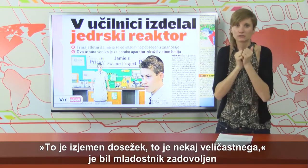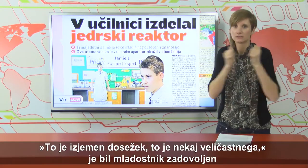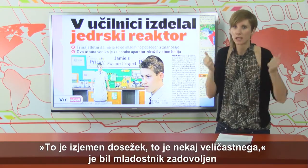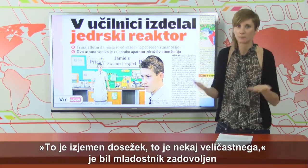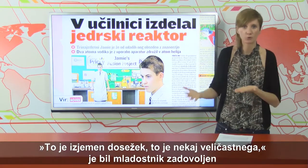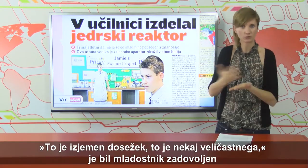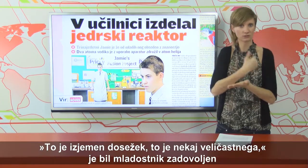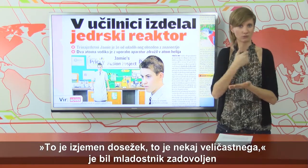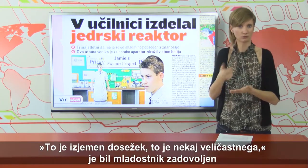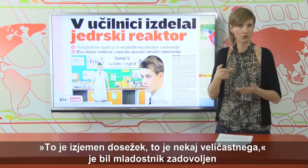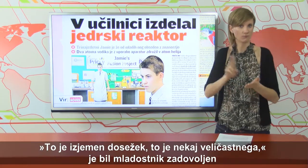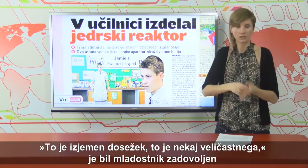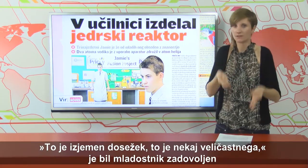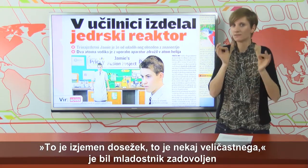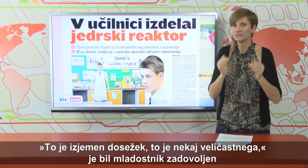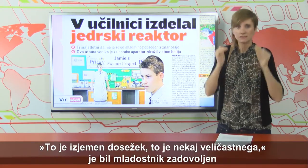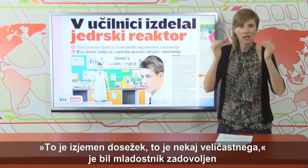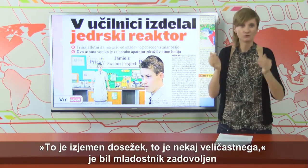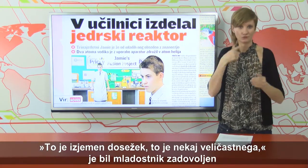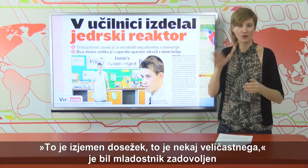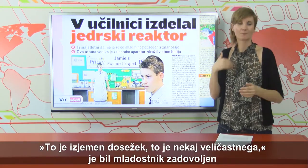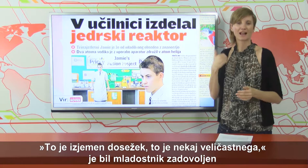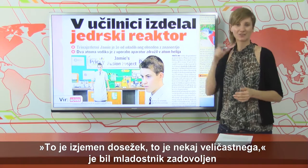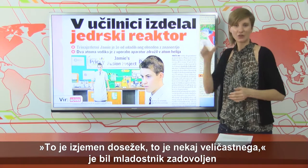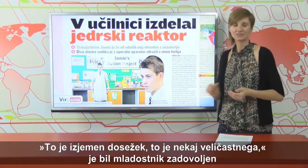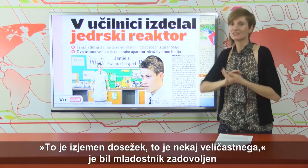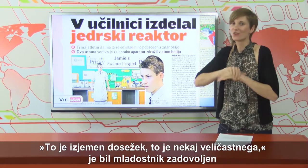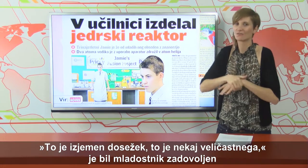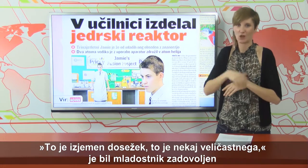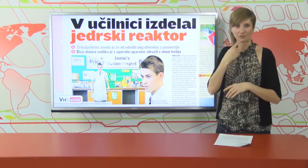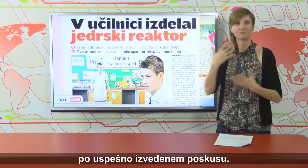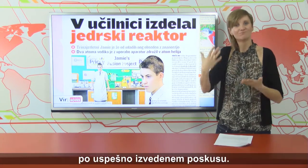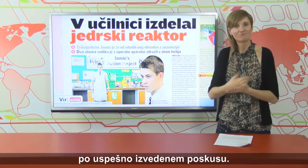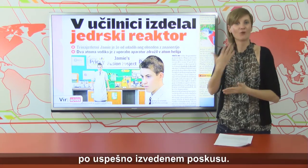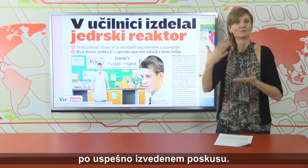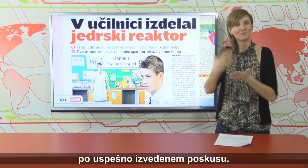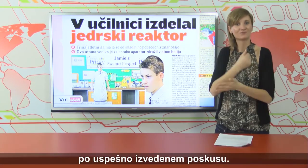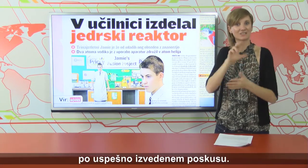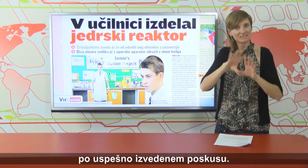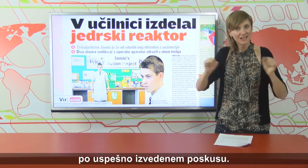We'll be right back.